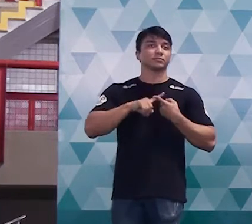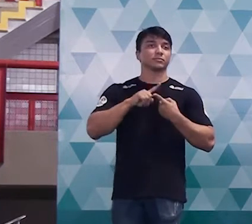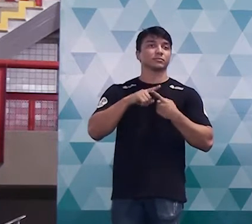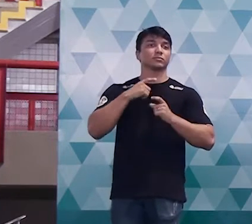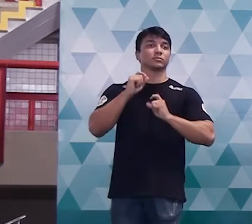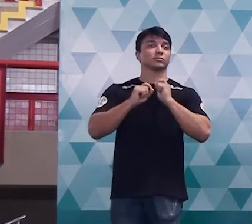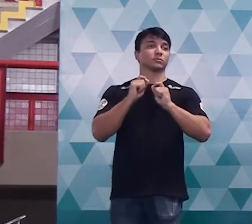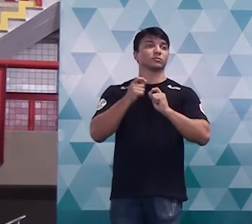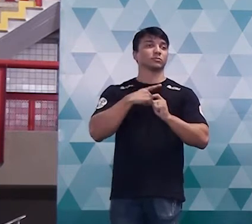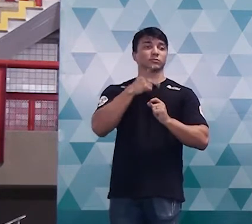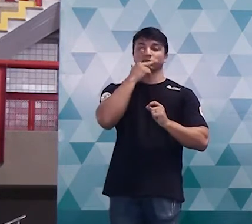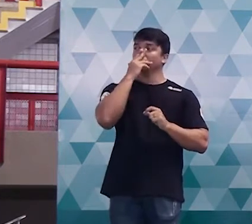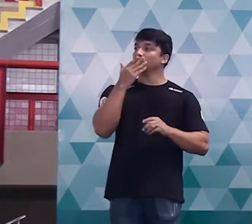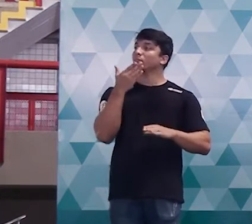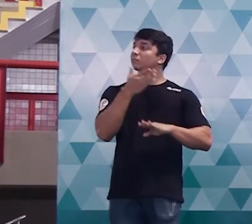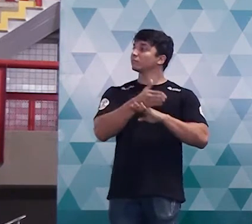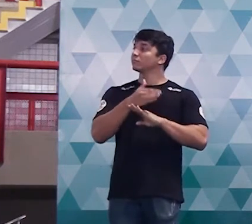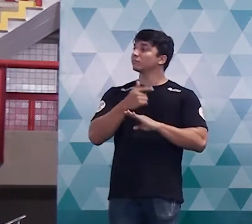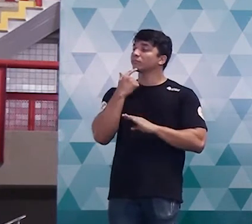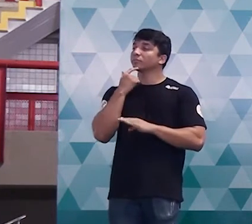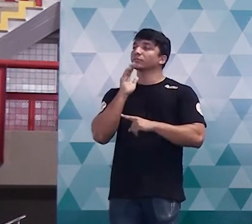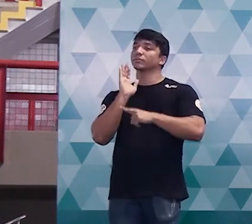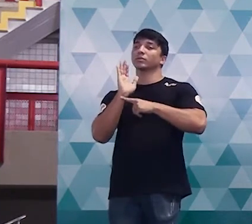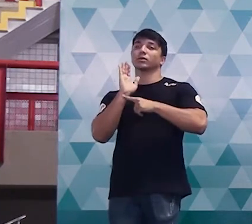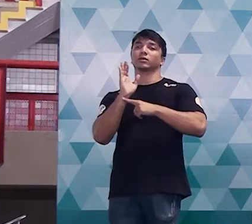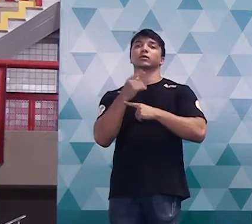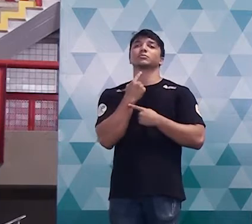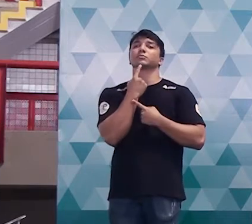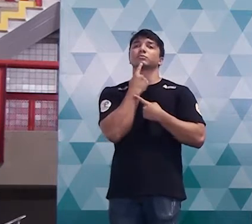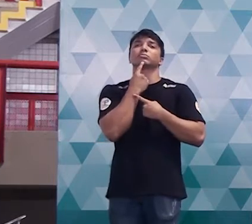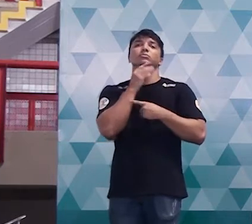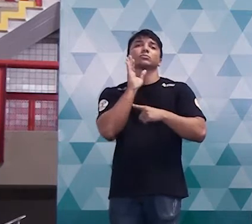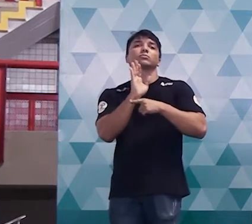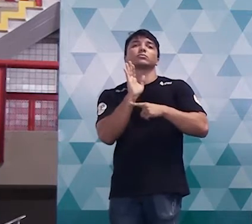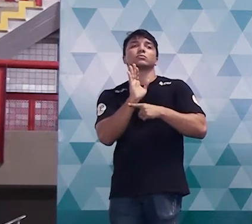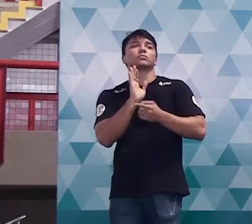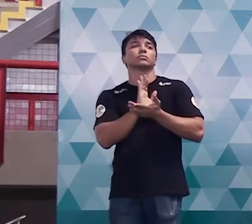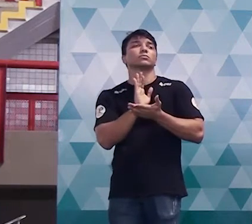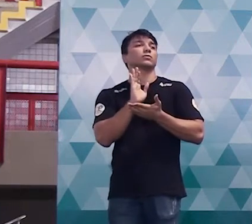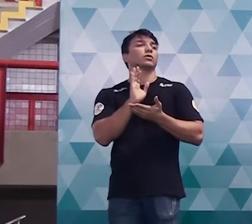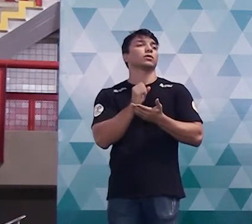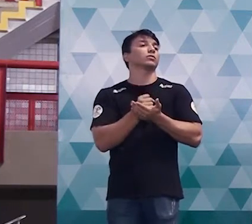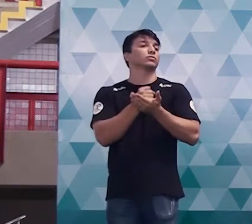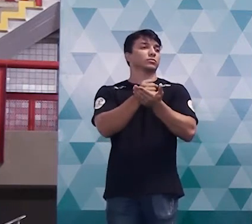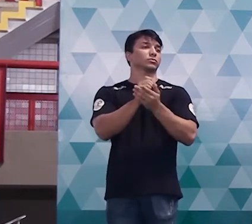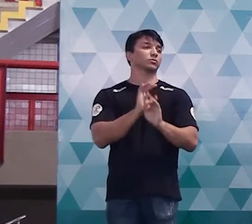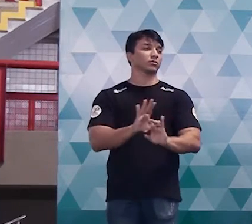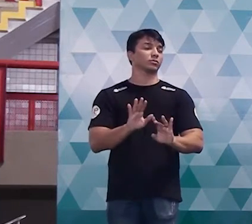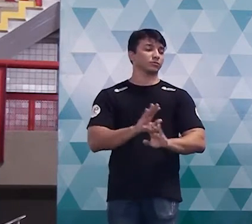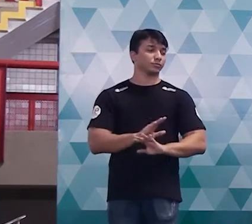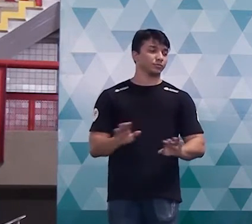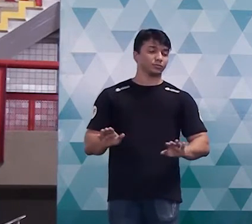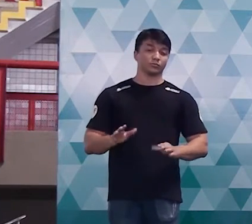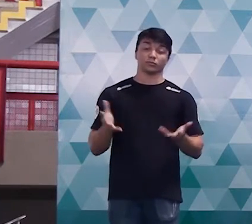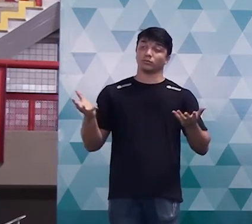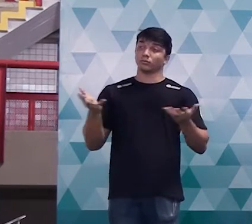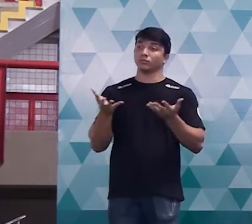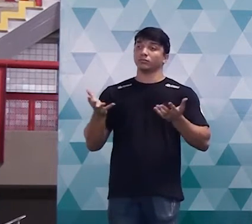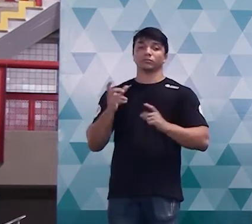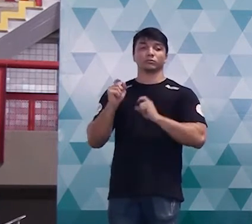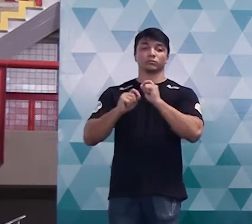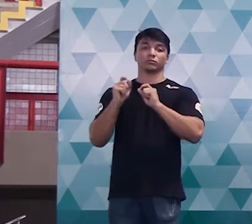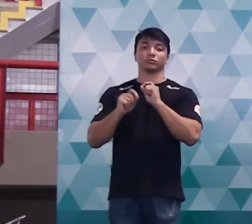pequena participação que a gente tem, a pequena contribuição que a gente dá para vocês. Então, hoje a gente